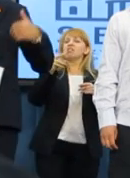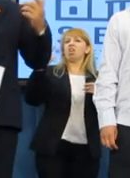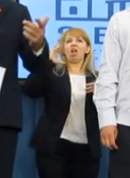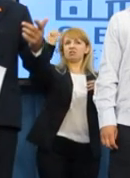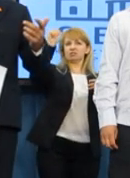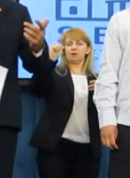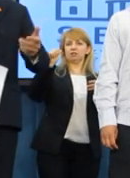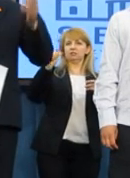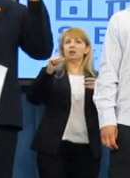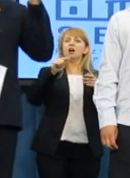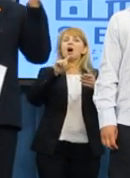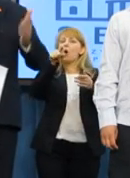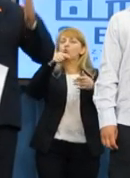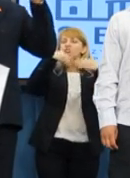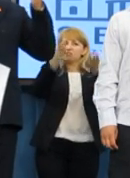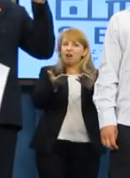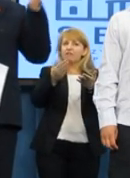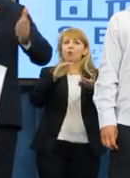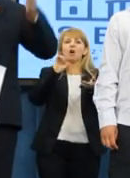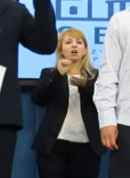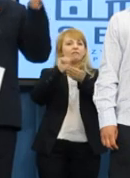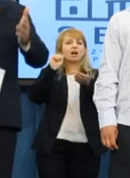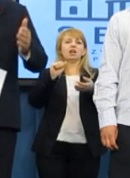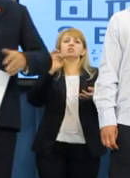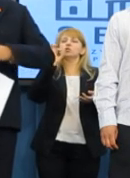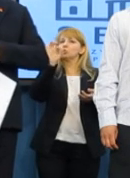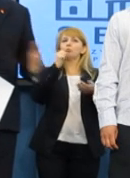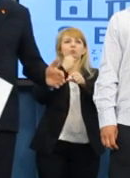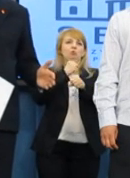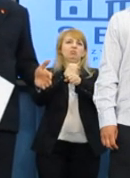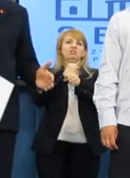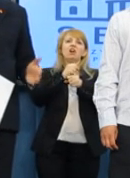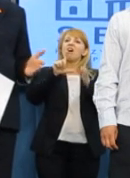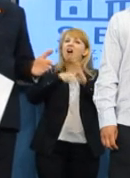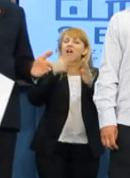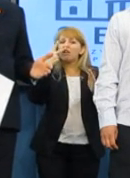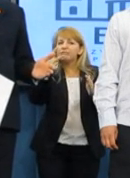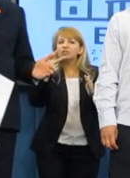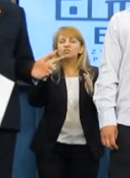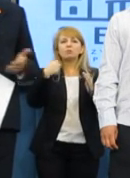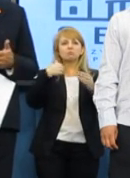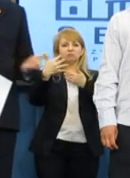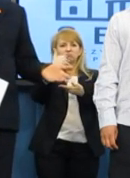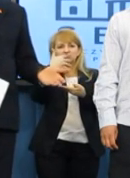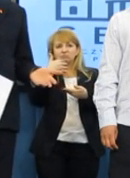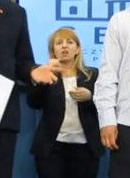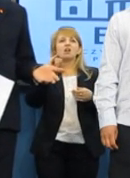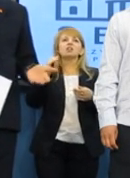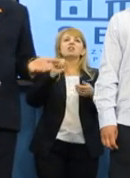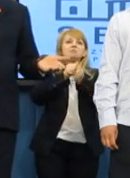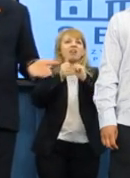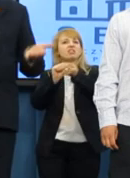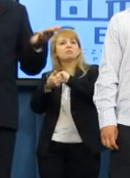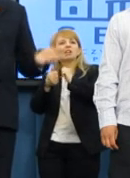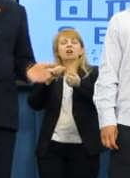on jakby dawał taką gwarancję swojego autorytetu, że się sprawdzą, i oni się nie sprawdzają. A pani w ciągu ostatnich 2 miesięcy wymianę 2 ministrów